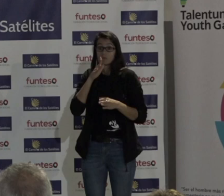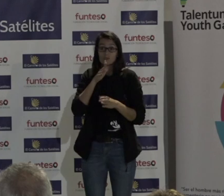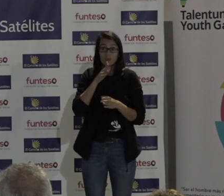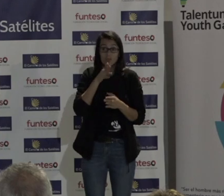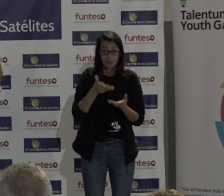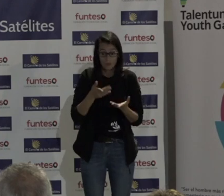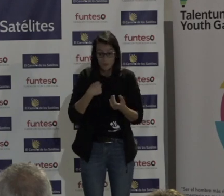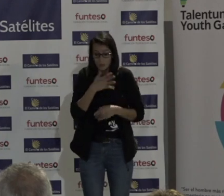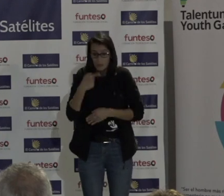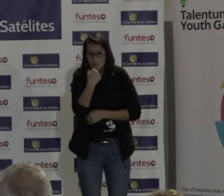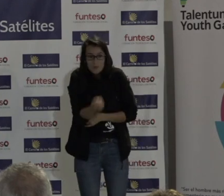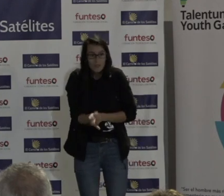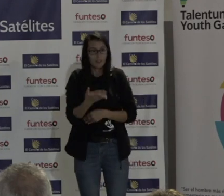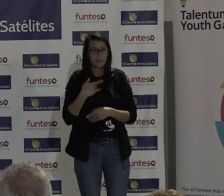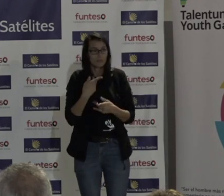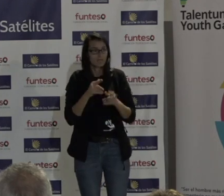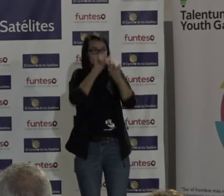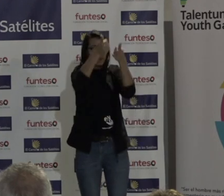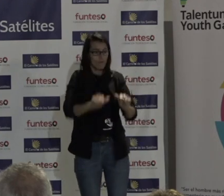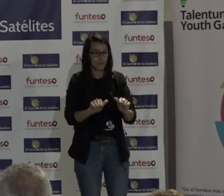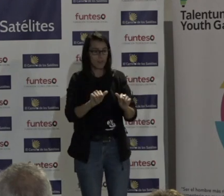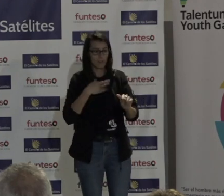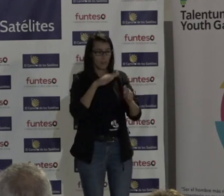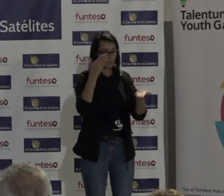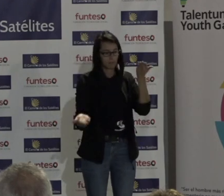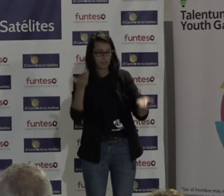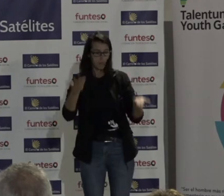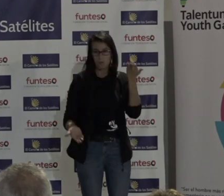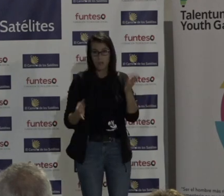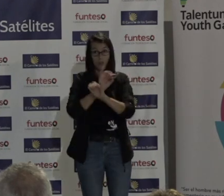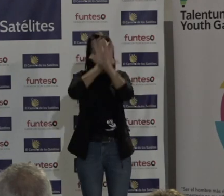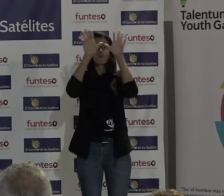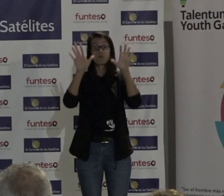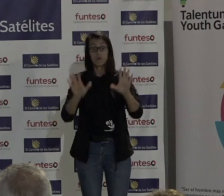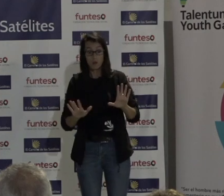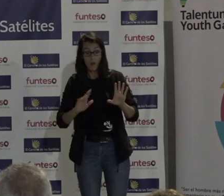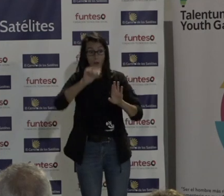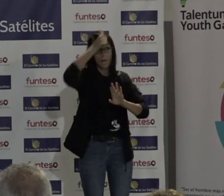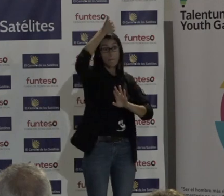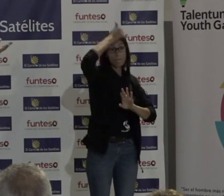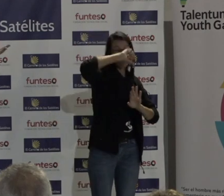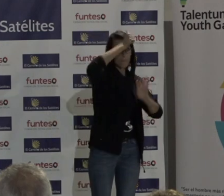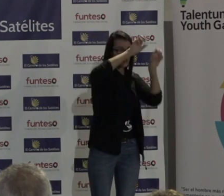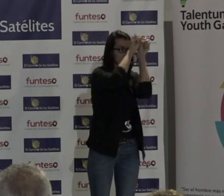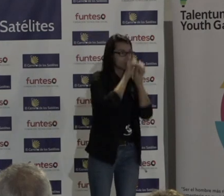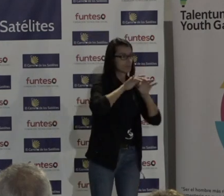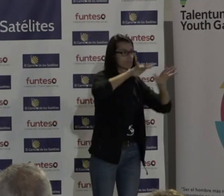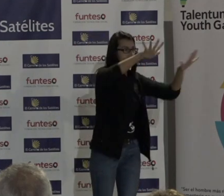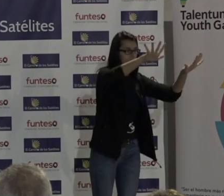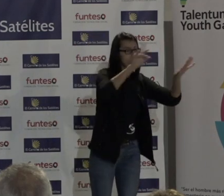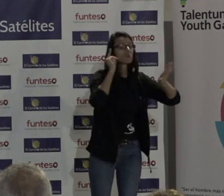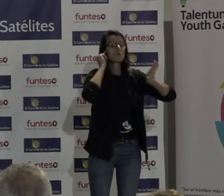Digamos que la analogía, el símil, está muy claro, ¿no? El macho expande, la